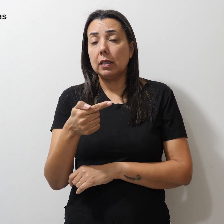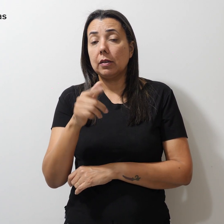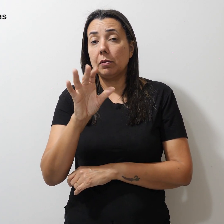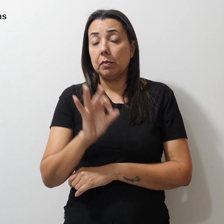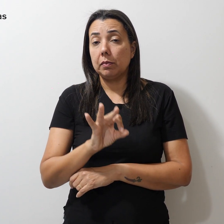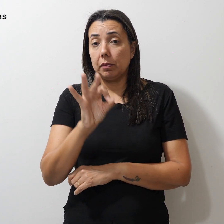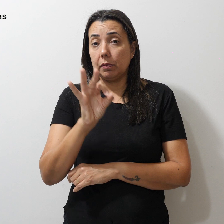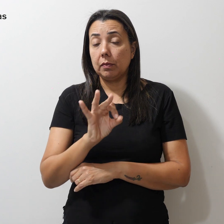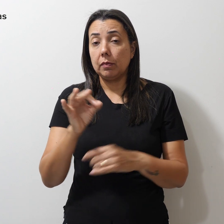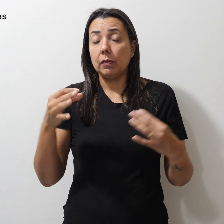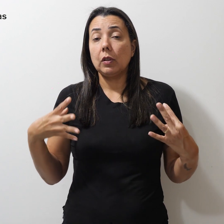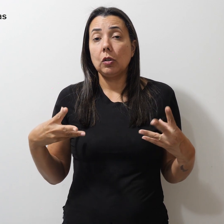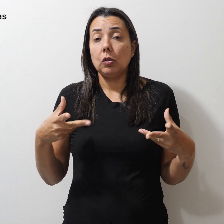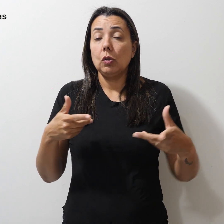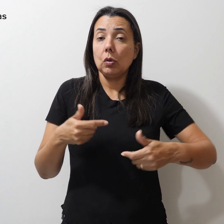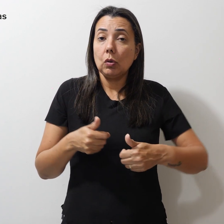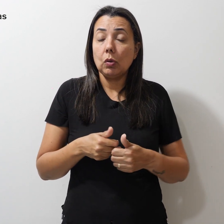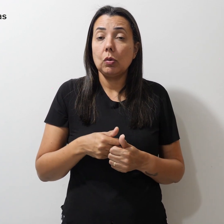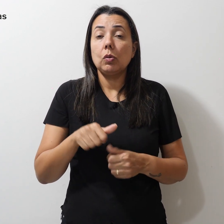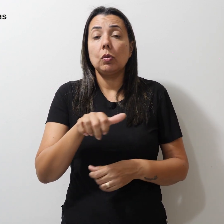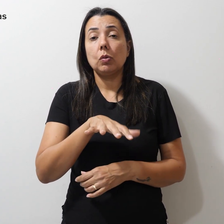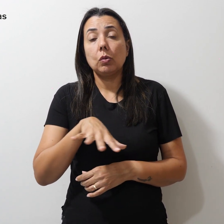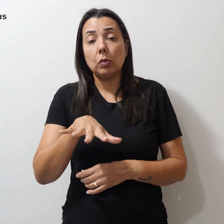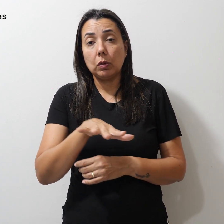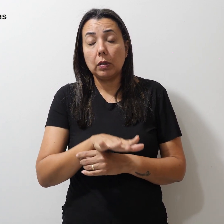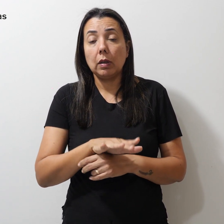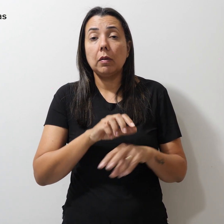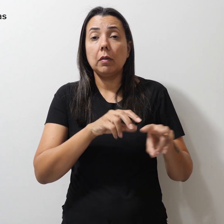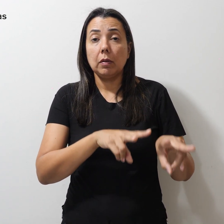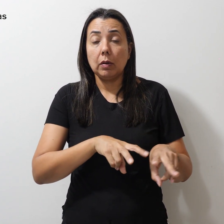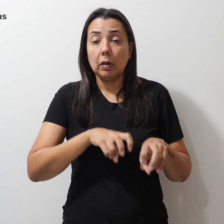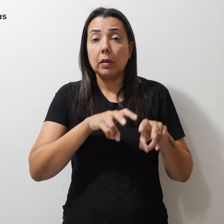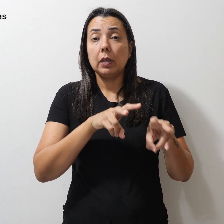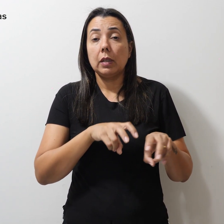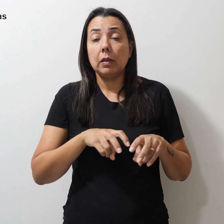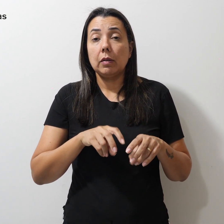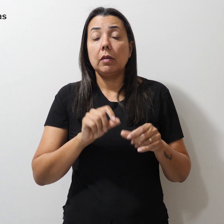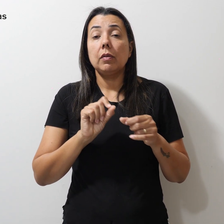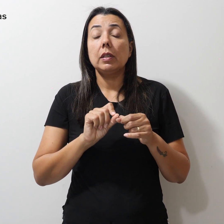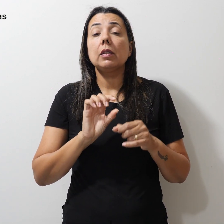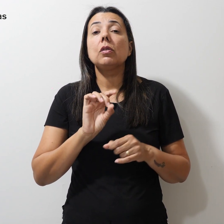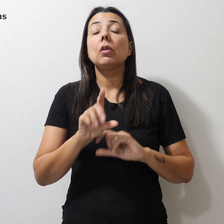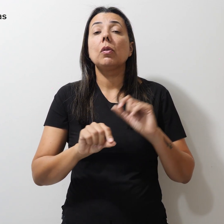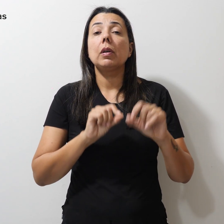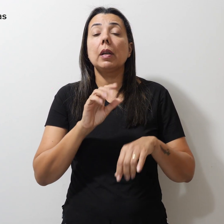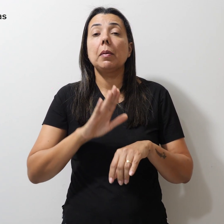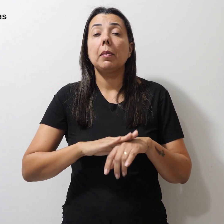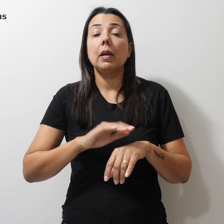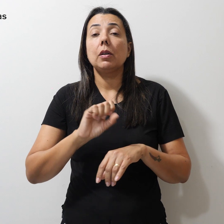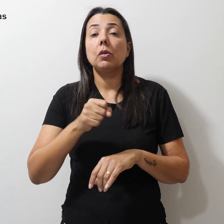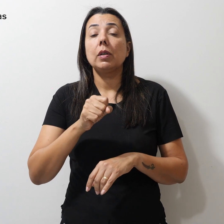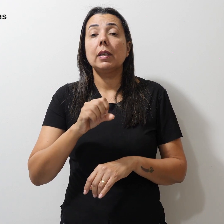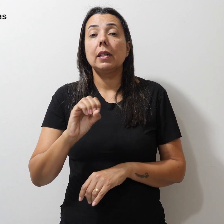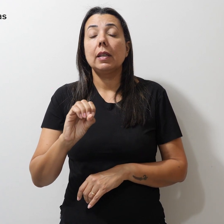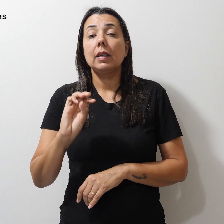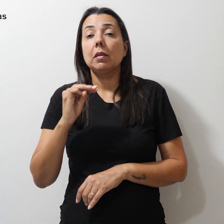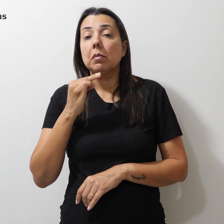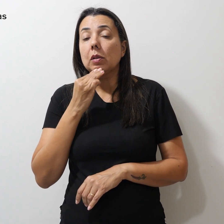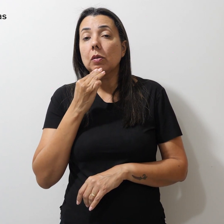77% de todos os estabelecimentos agrícolas, ocupando mais de 80 milhões de hectares,